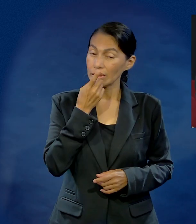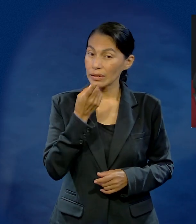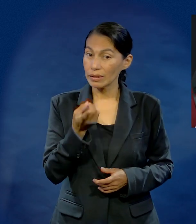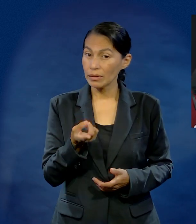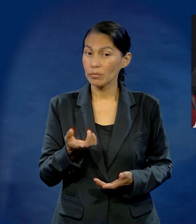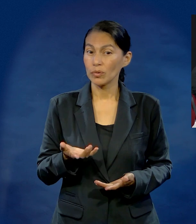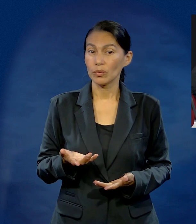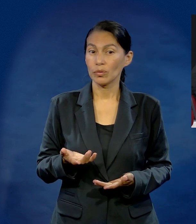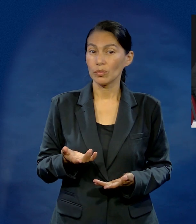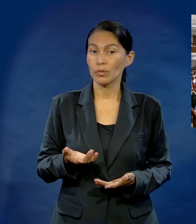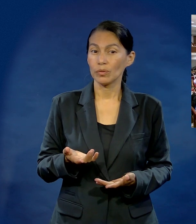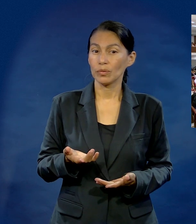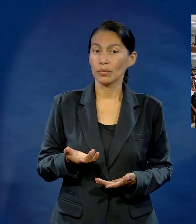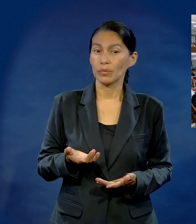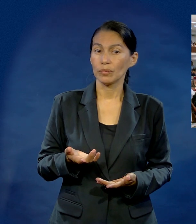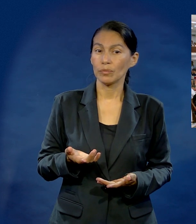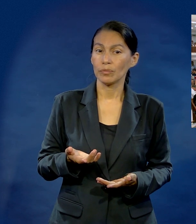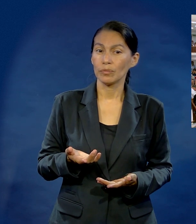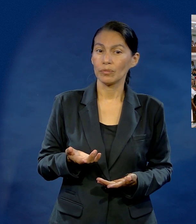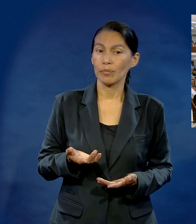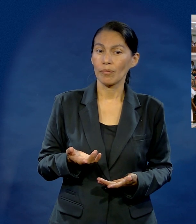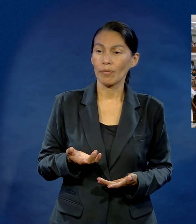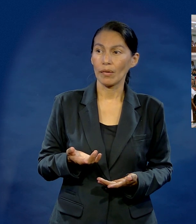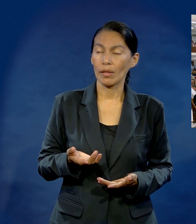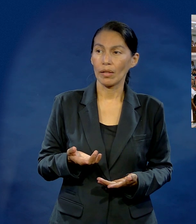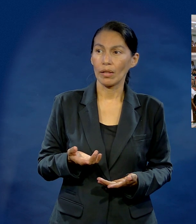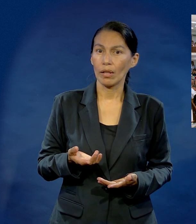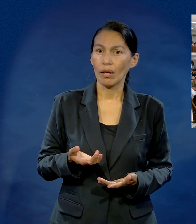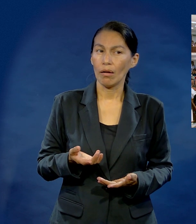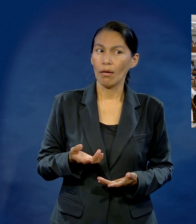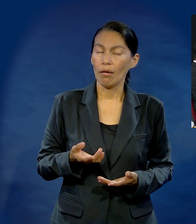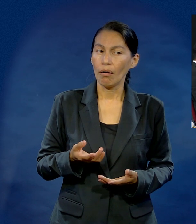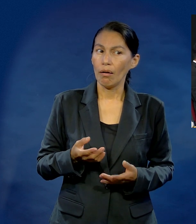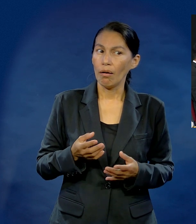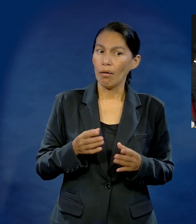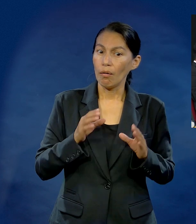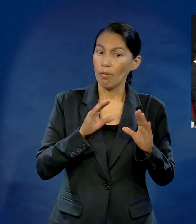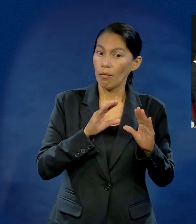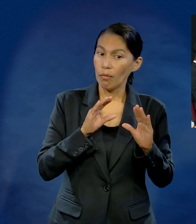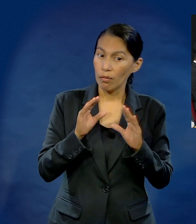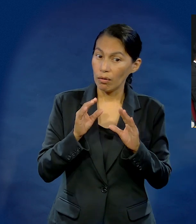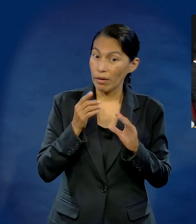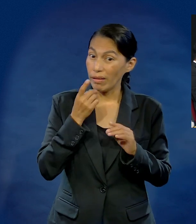asunto y el problema que enfrentó Nabal esa mañana era simple de resolver, pero